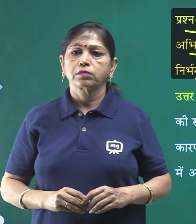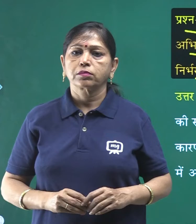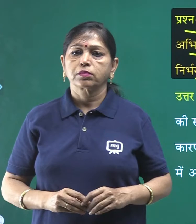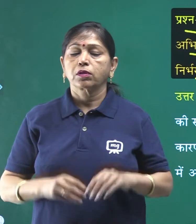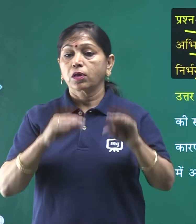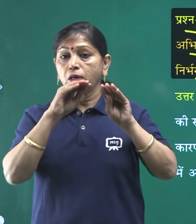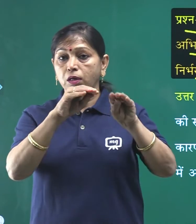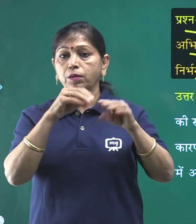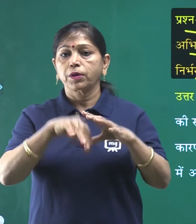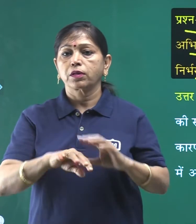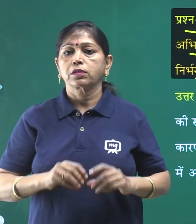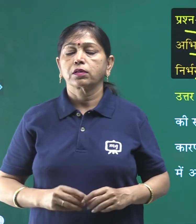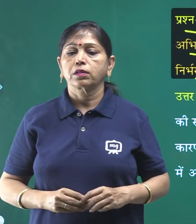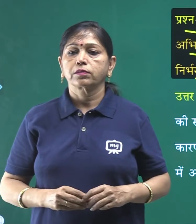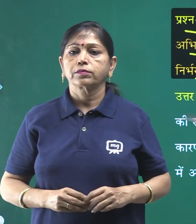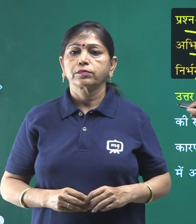निर्भर करती है?